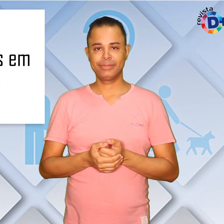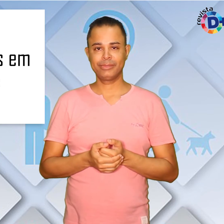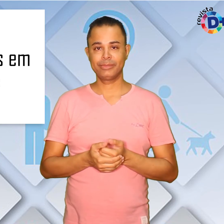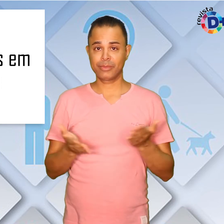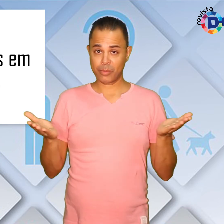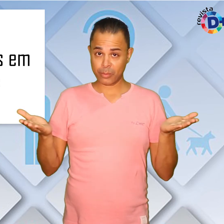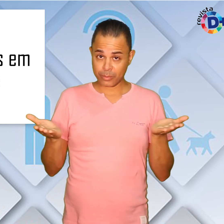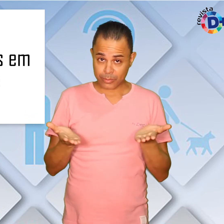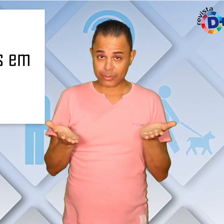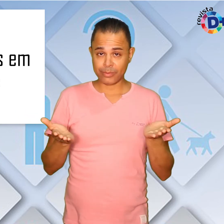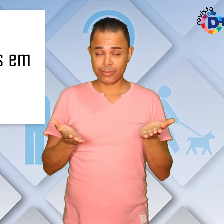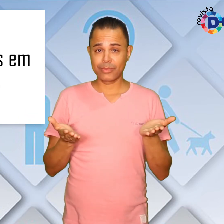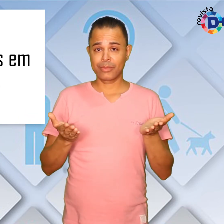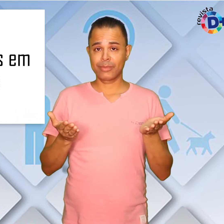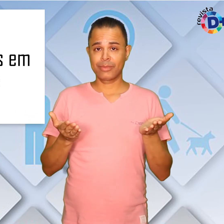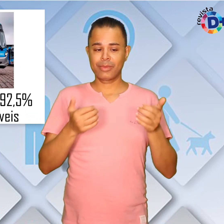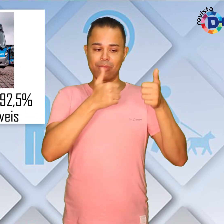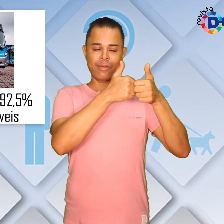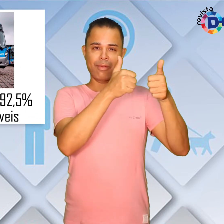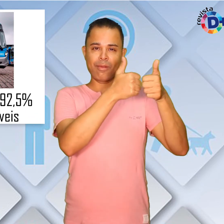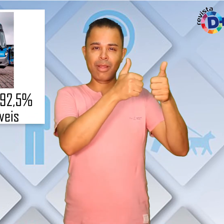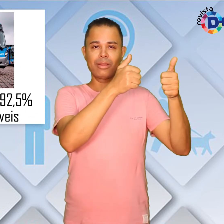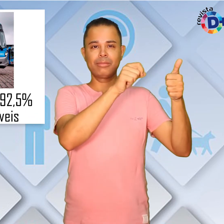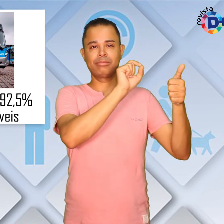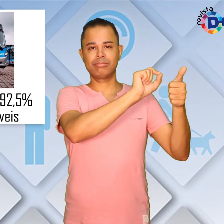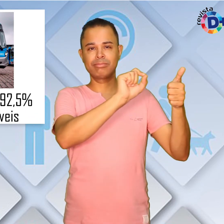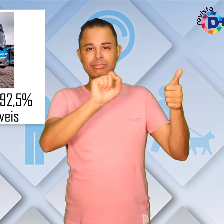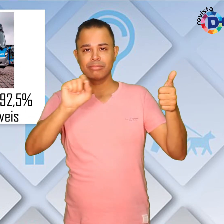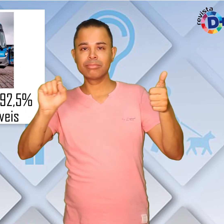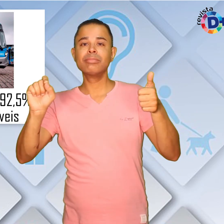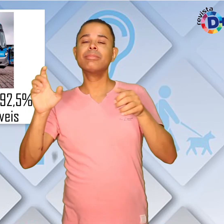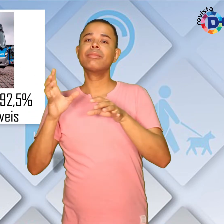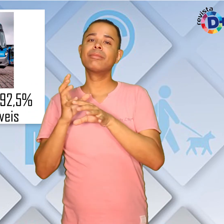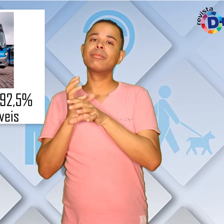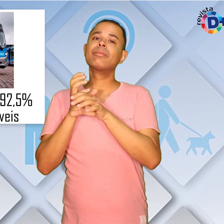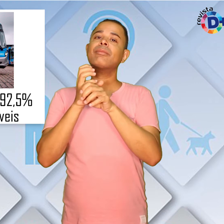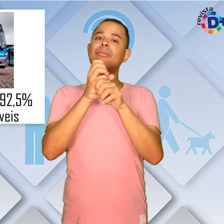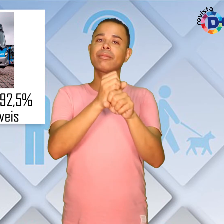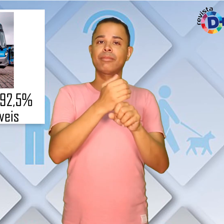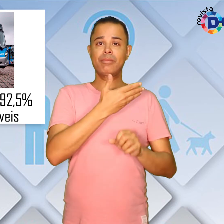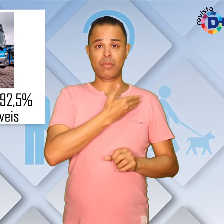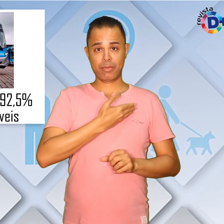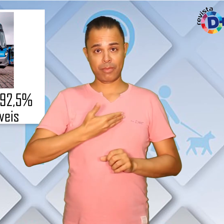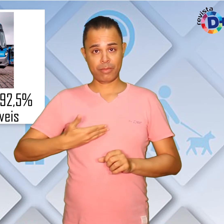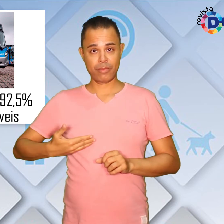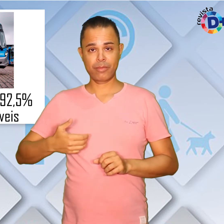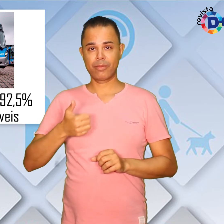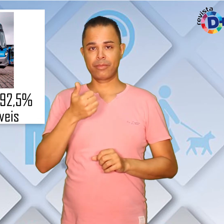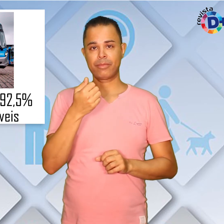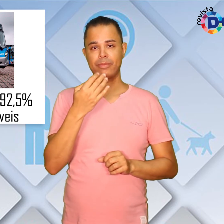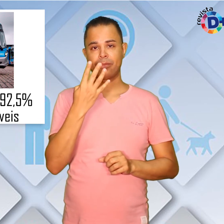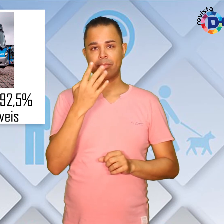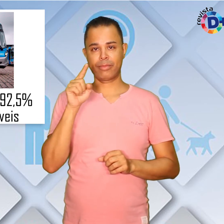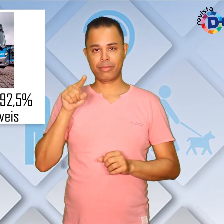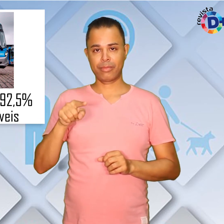atualmente a frota do sistema de transporte coletivo conta com 14 mil